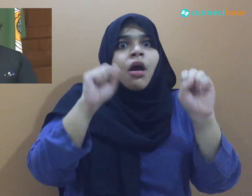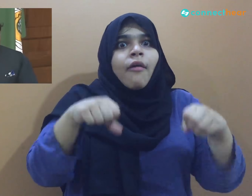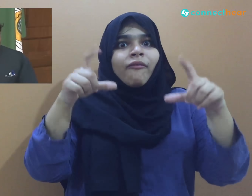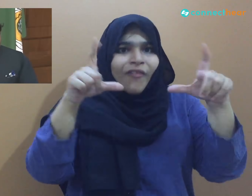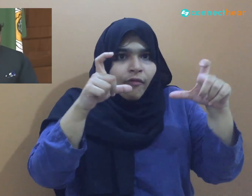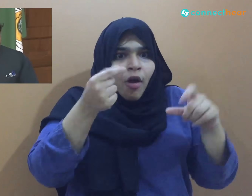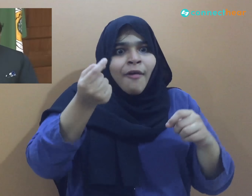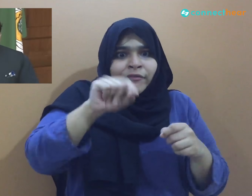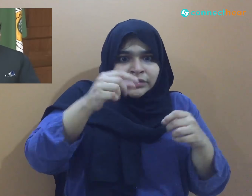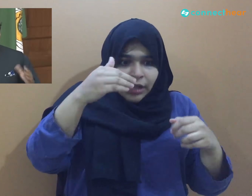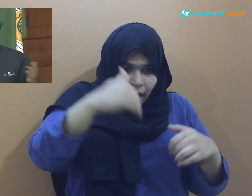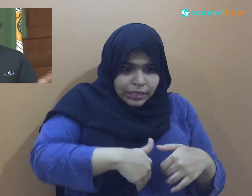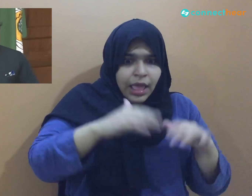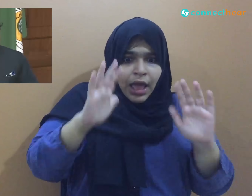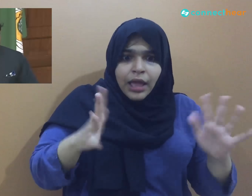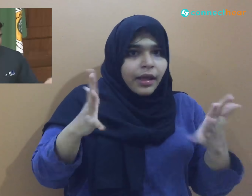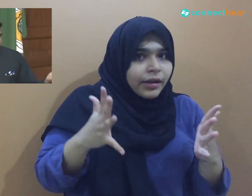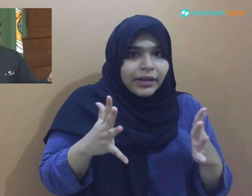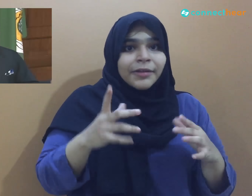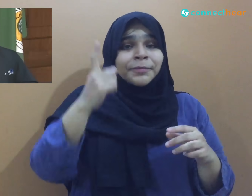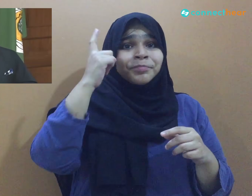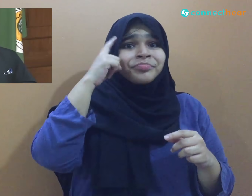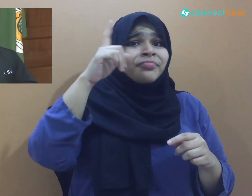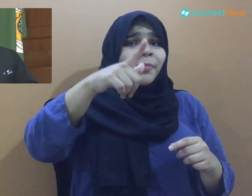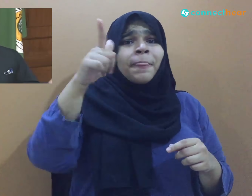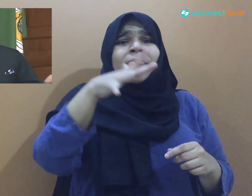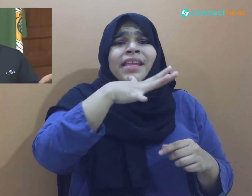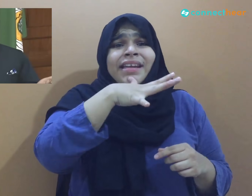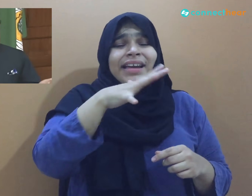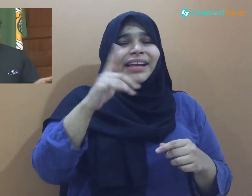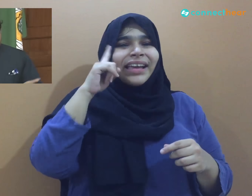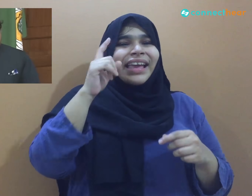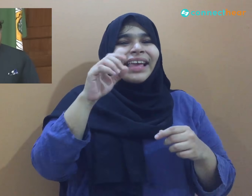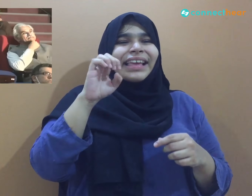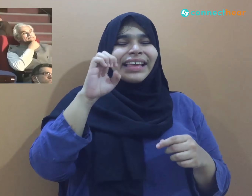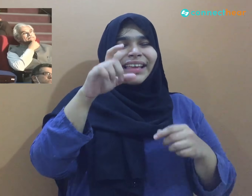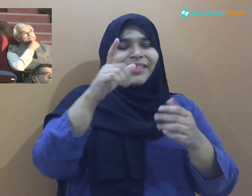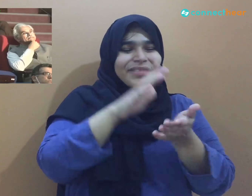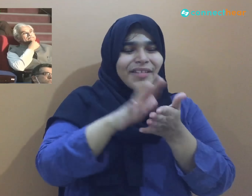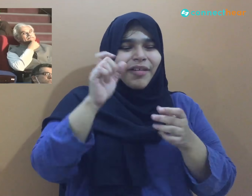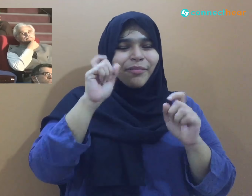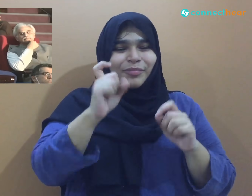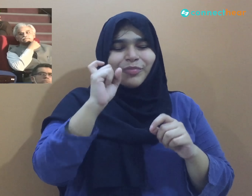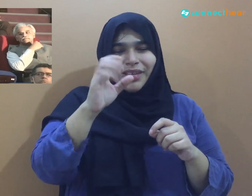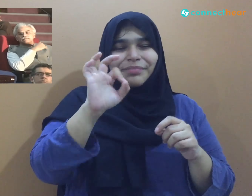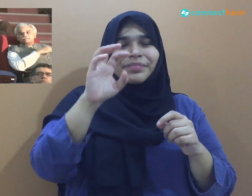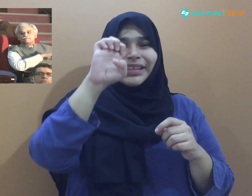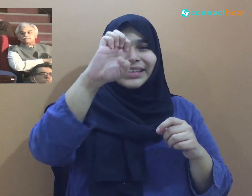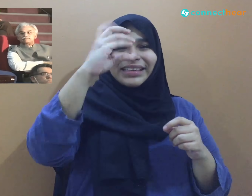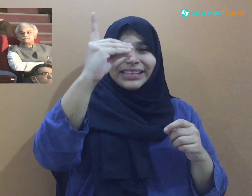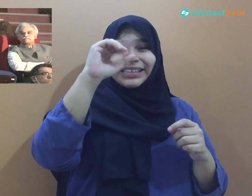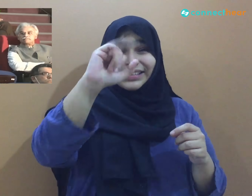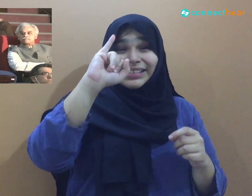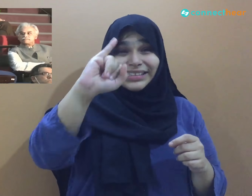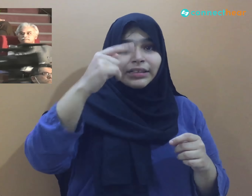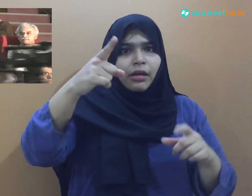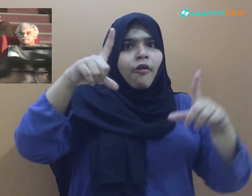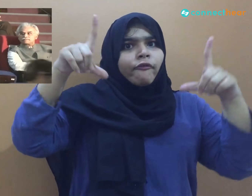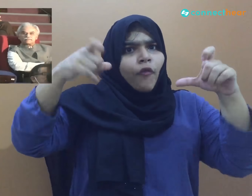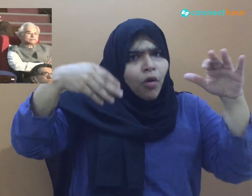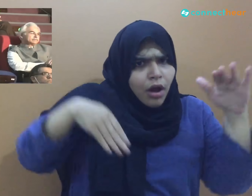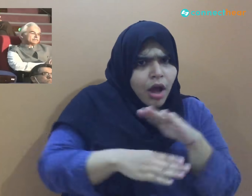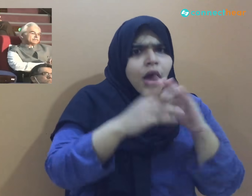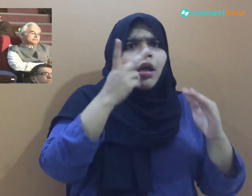کہ کرونا ہے یا نہیں ہے. ڈاکٹر یہ جو فیصل عیدی تھے یہ اپنی کڈنی کا جو جب کرانے گئے ایکس رے